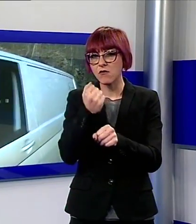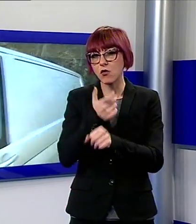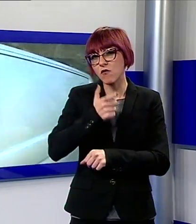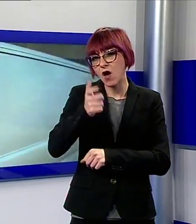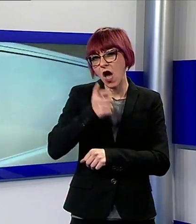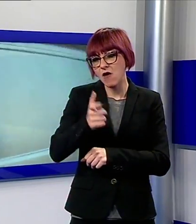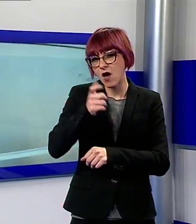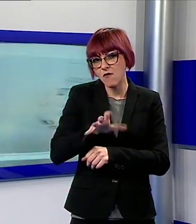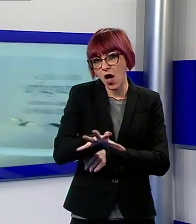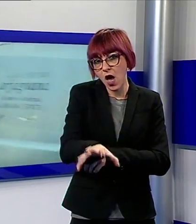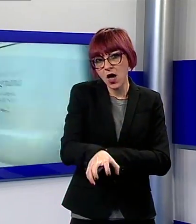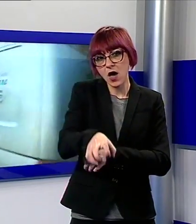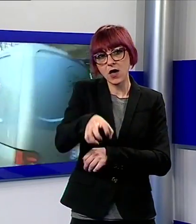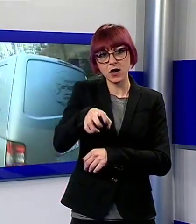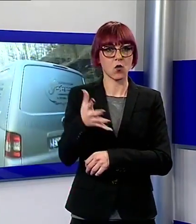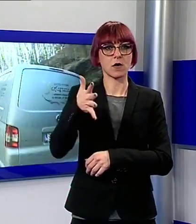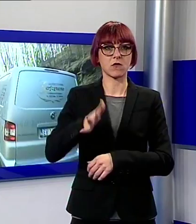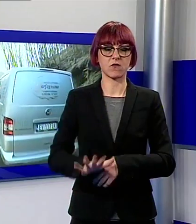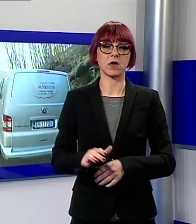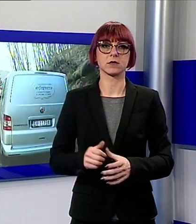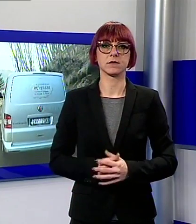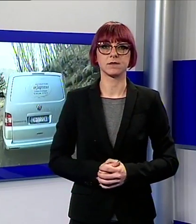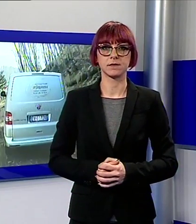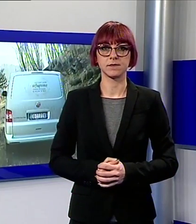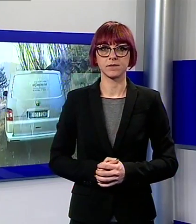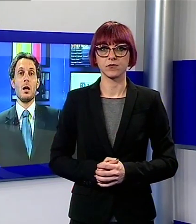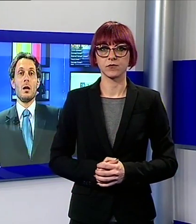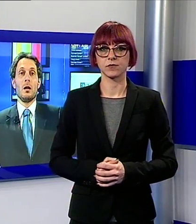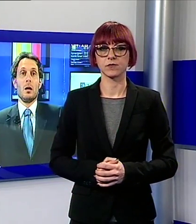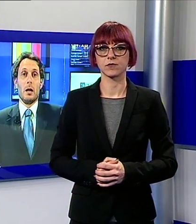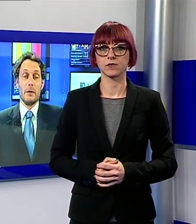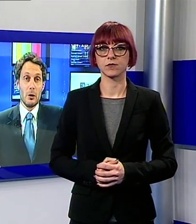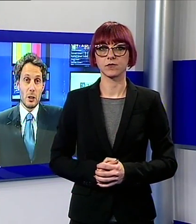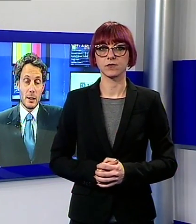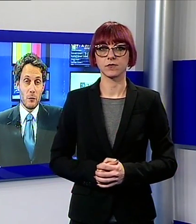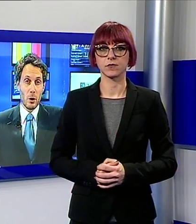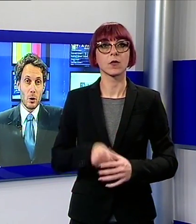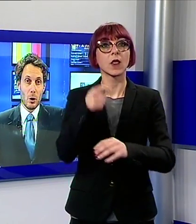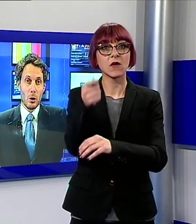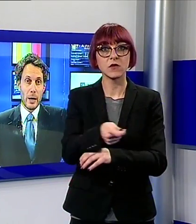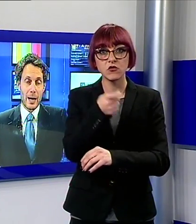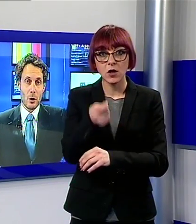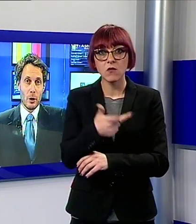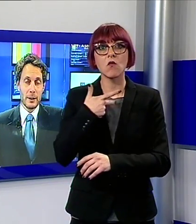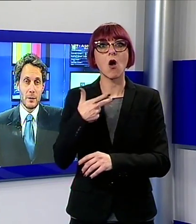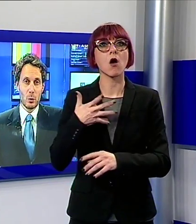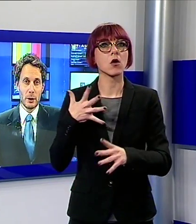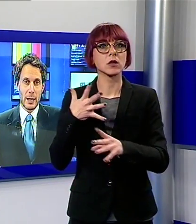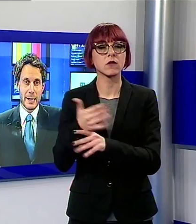pensionato ed effettuare il suo recupero i vigili del fuoco erano intervenuti anche nella